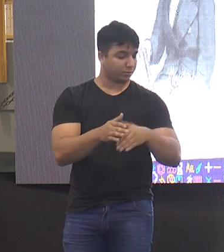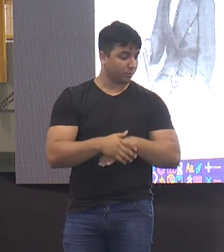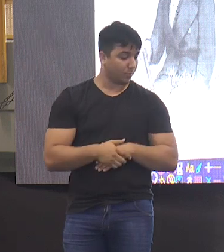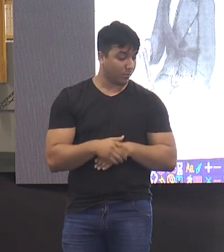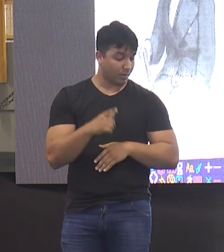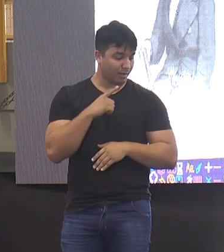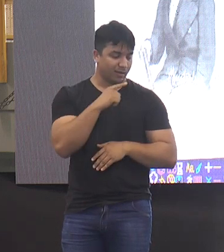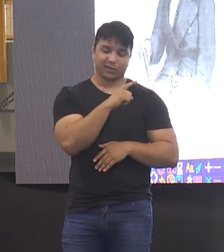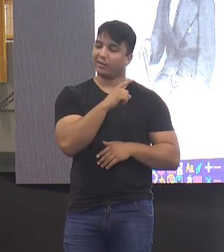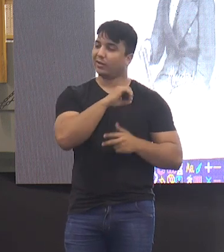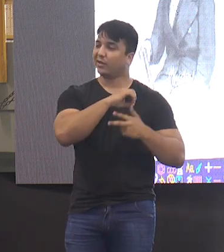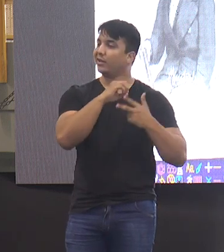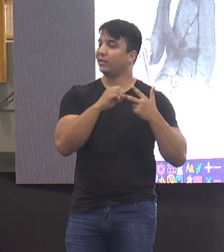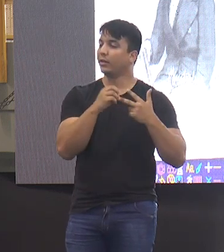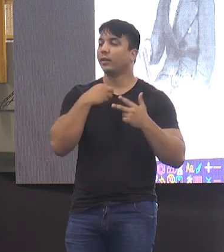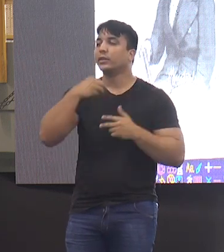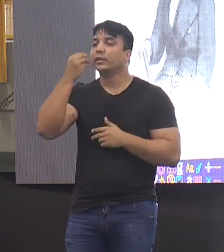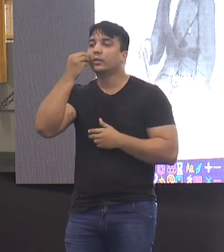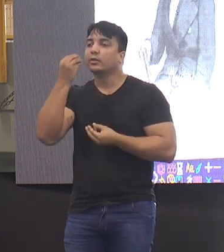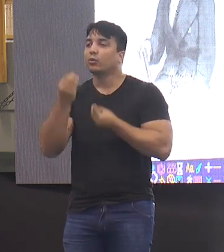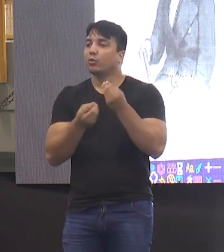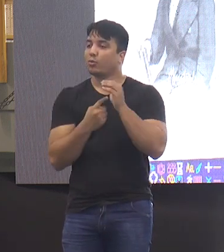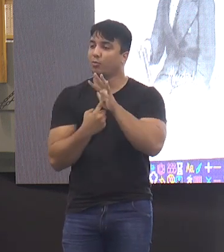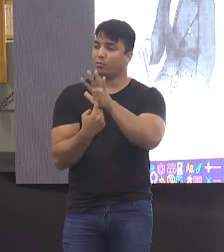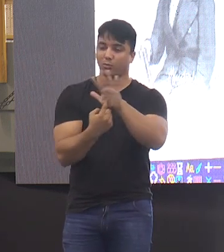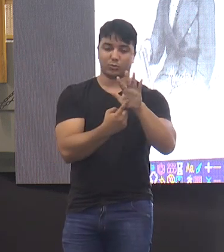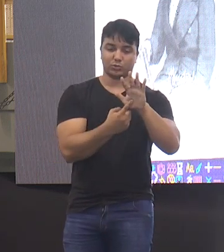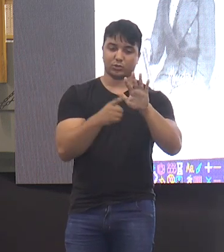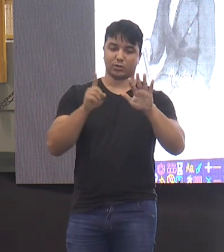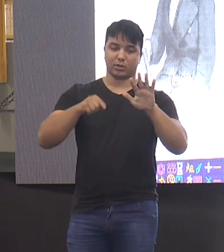O Enem procura mostrar